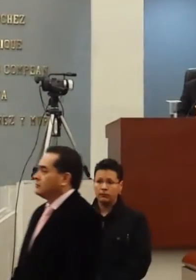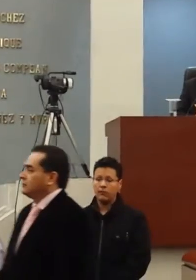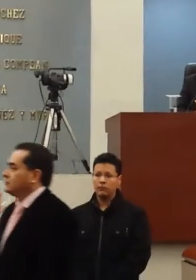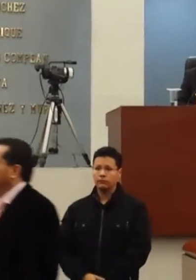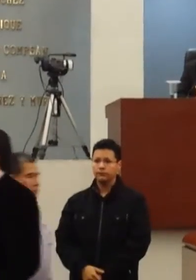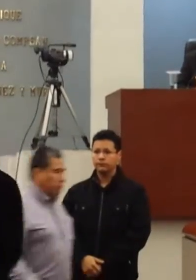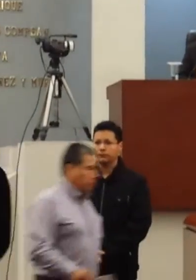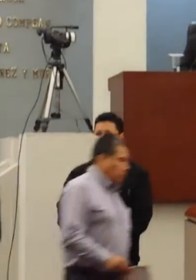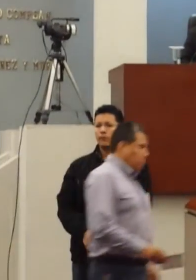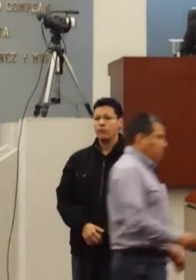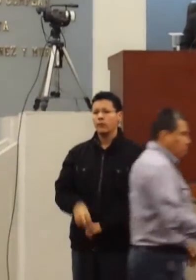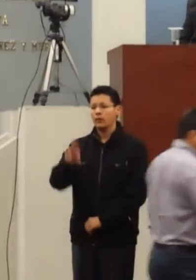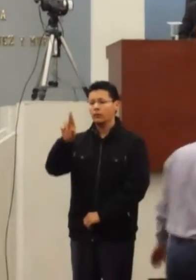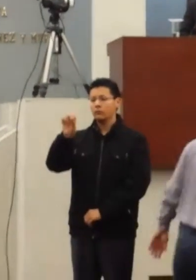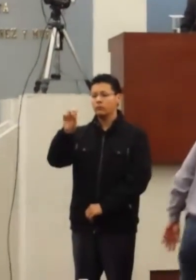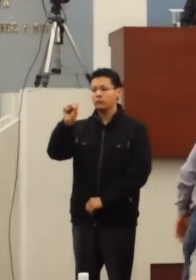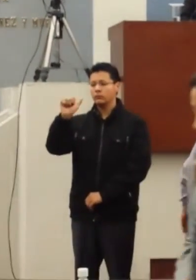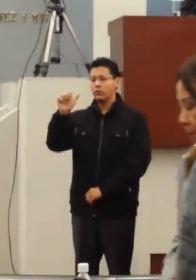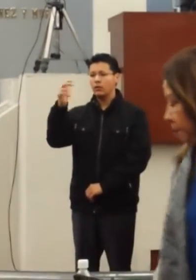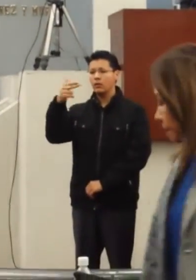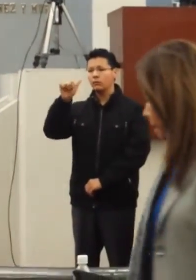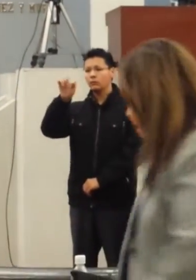o no